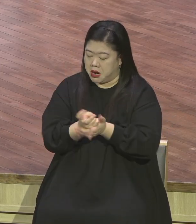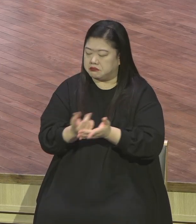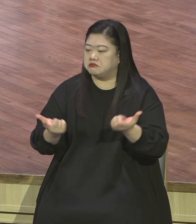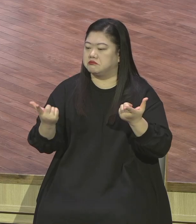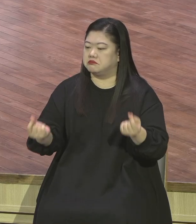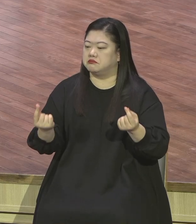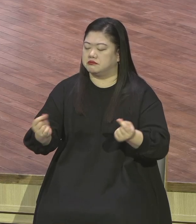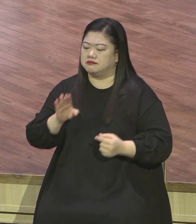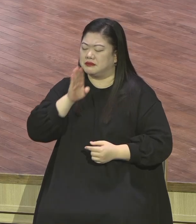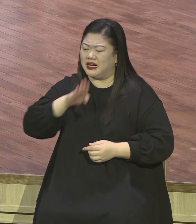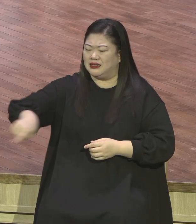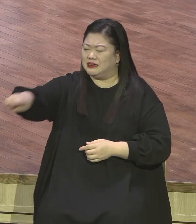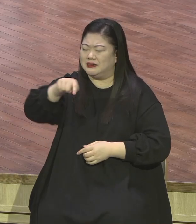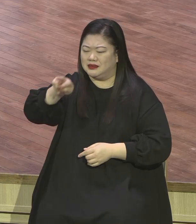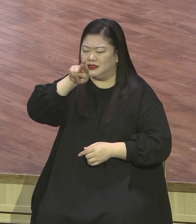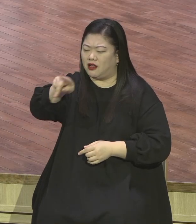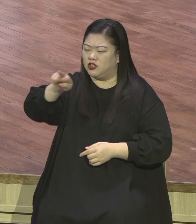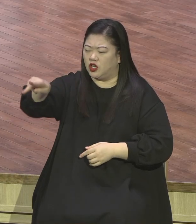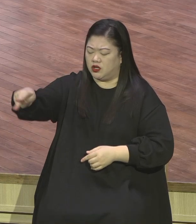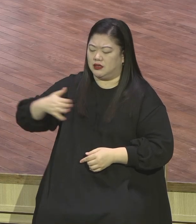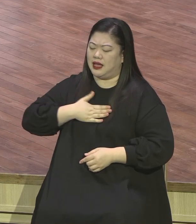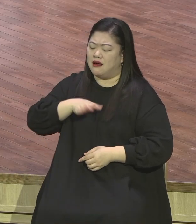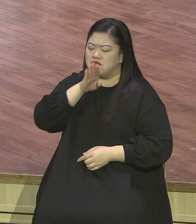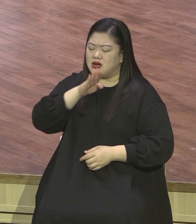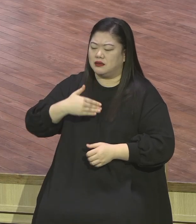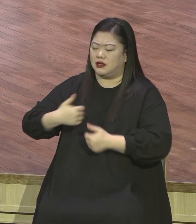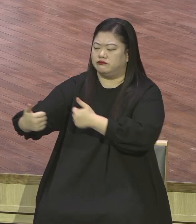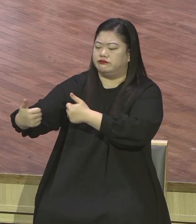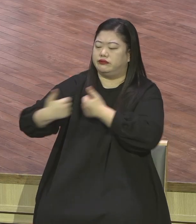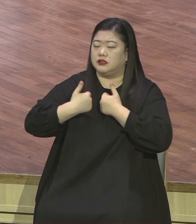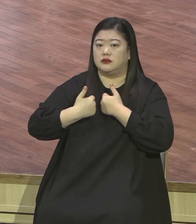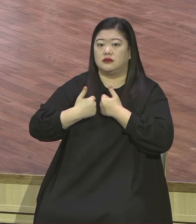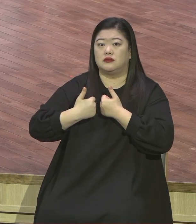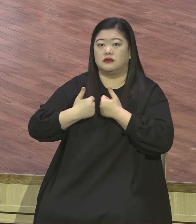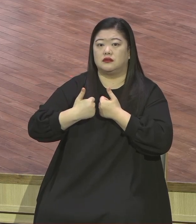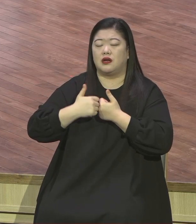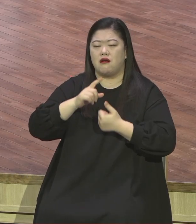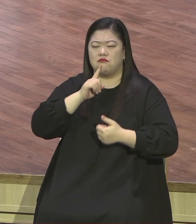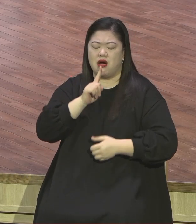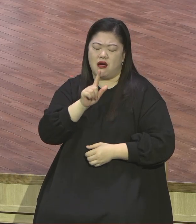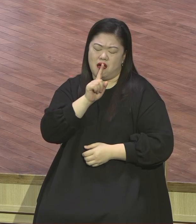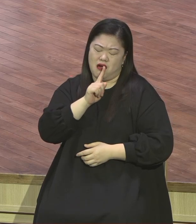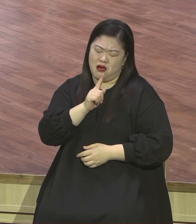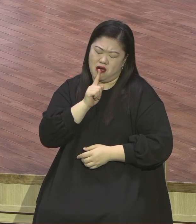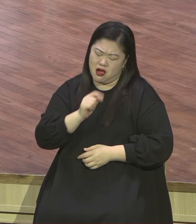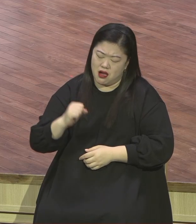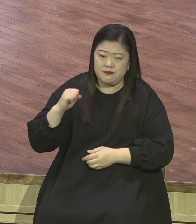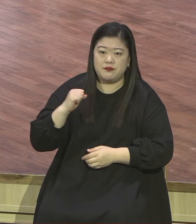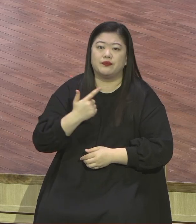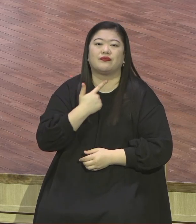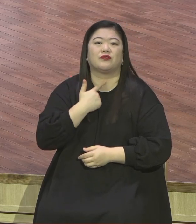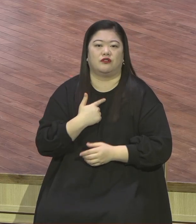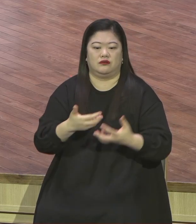자신들이 주장한 것만 따라야 한다. 확정 편향에 빠진 사람들.